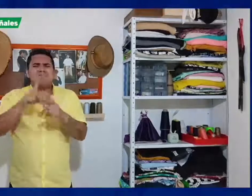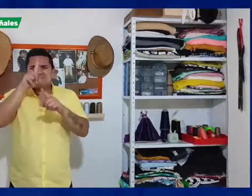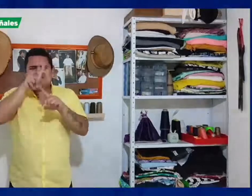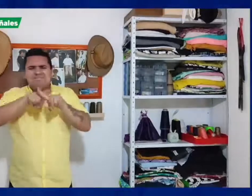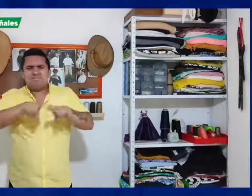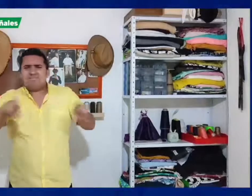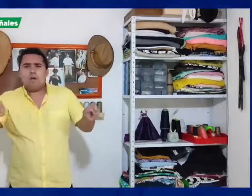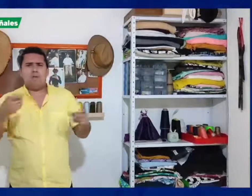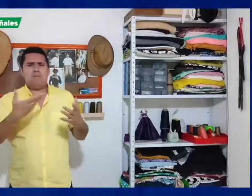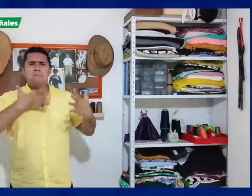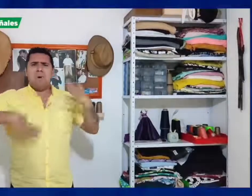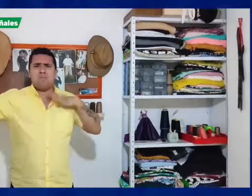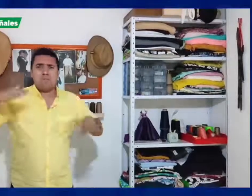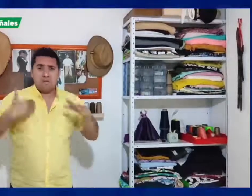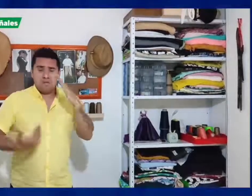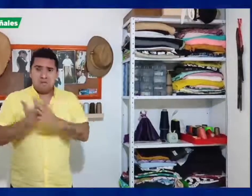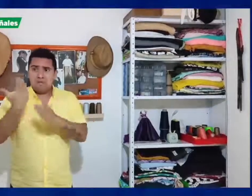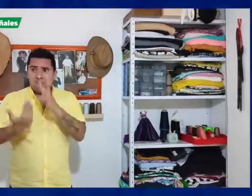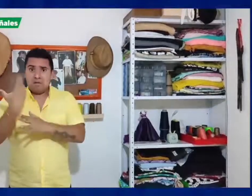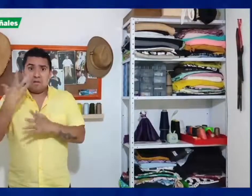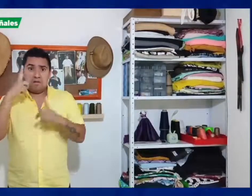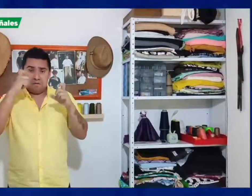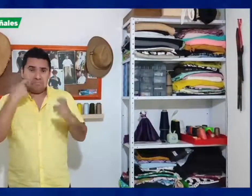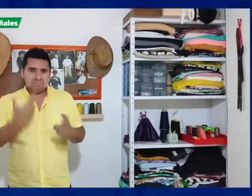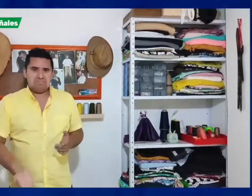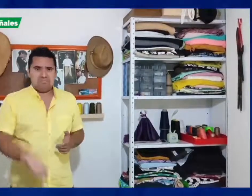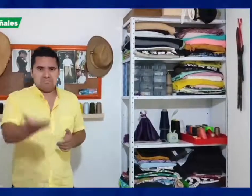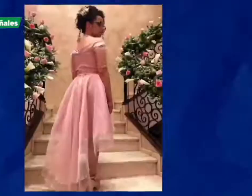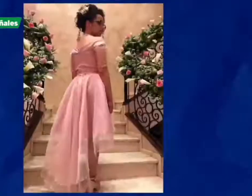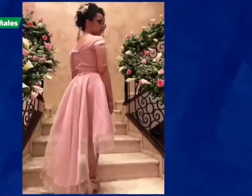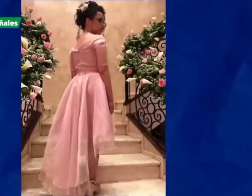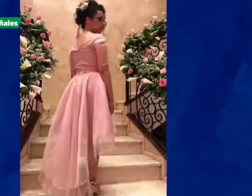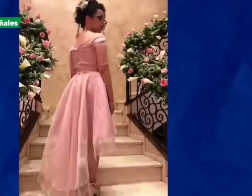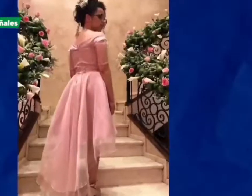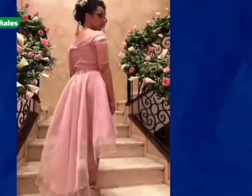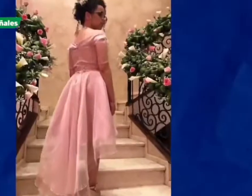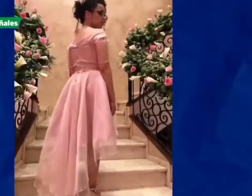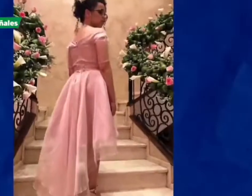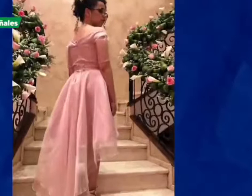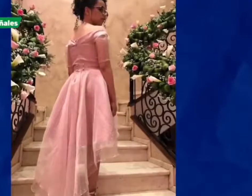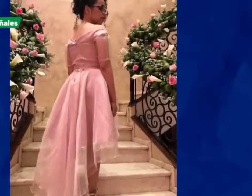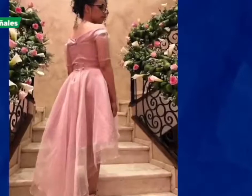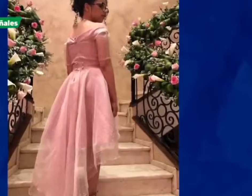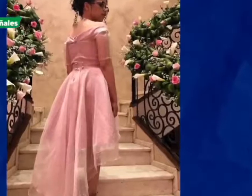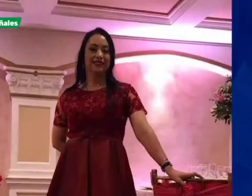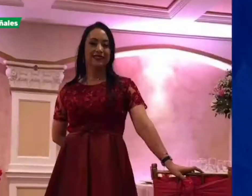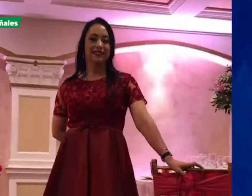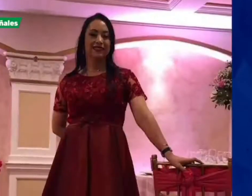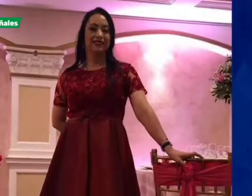con mi marca desarrolló diversos diseños de vestuario observen las imágenes